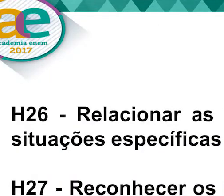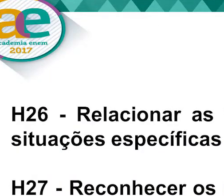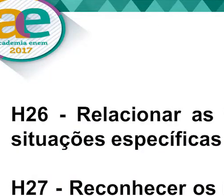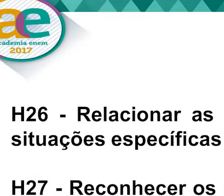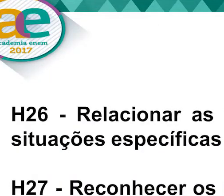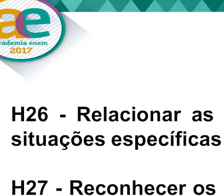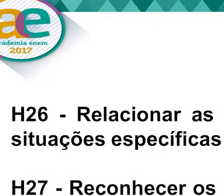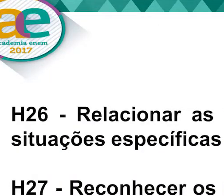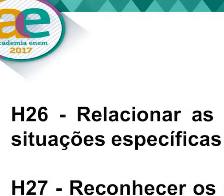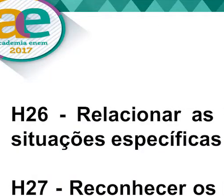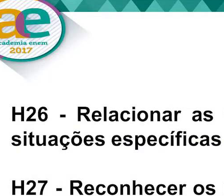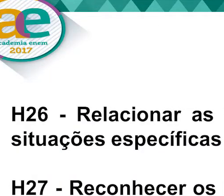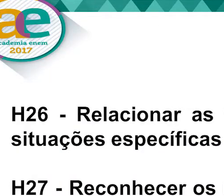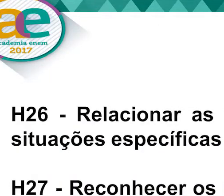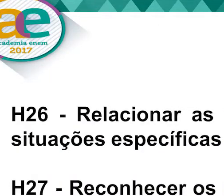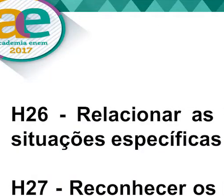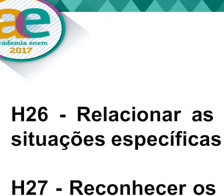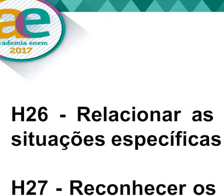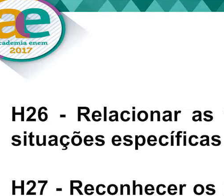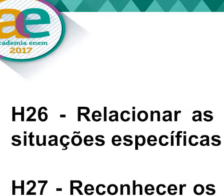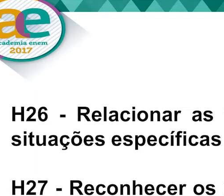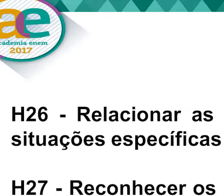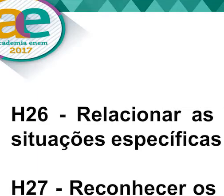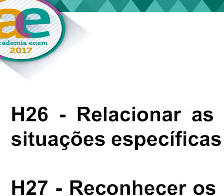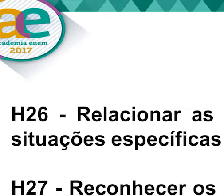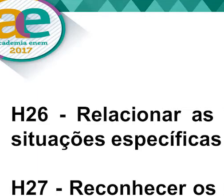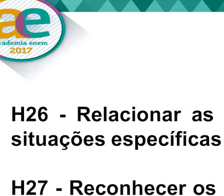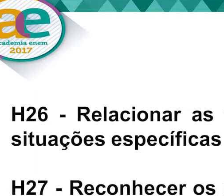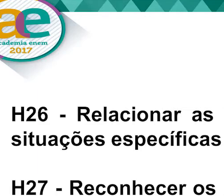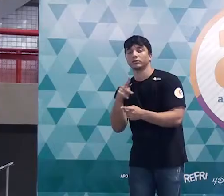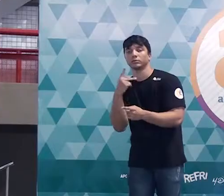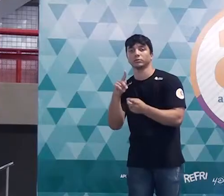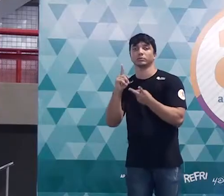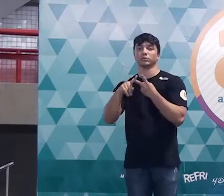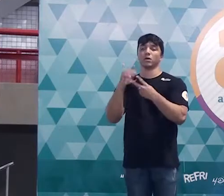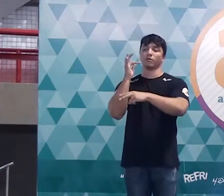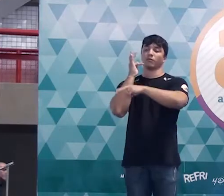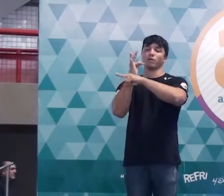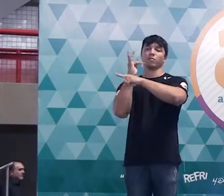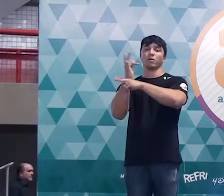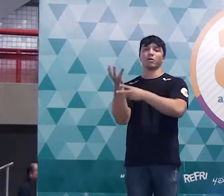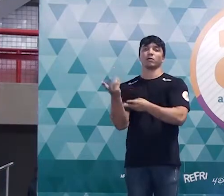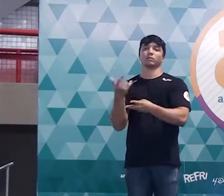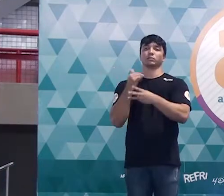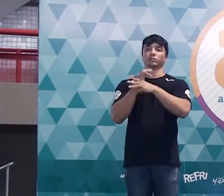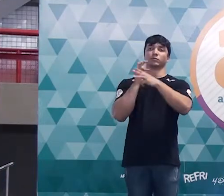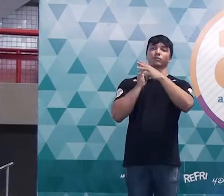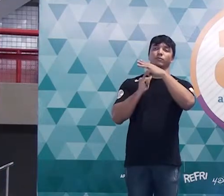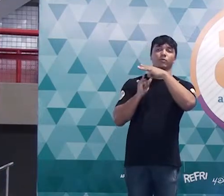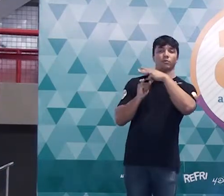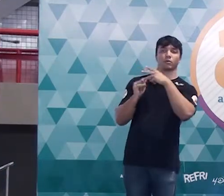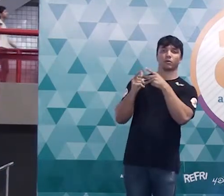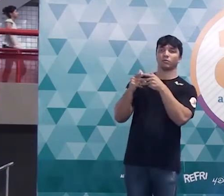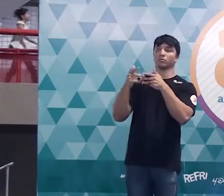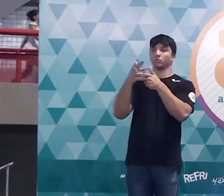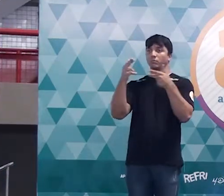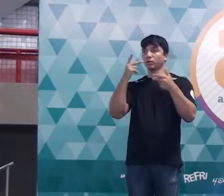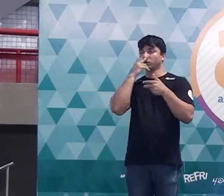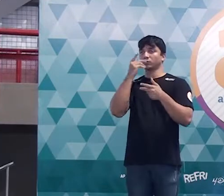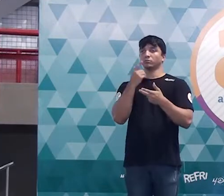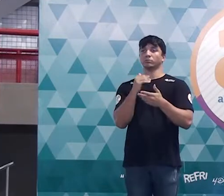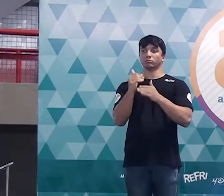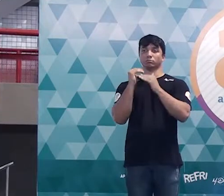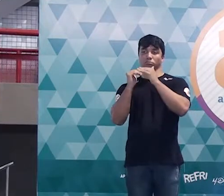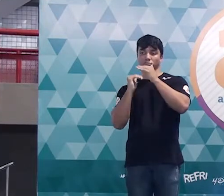reconhecer, ó, isso aqui é uma linguagem técnica. Isso aqui é uma linguagem de uma pessoa de uma classe